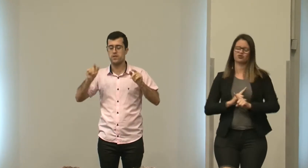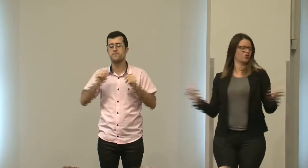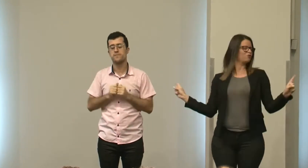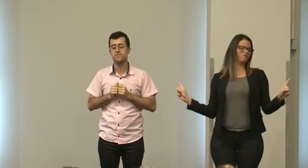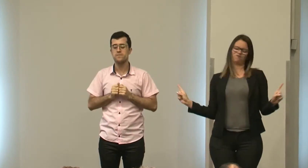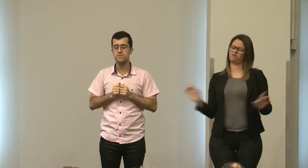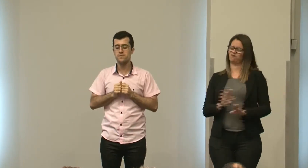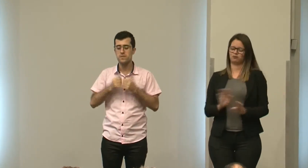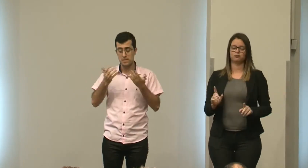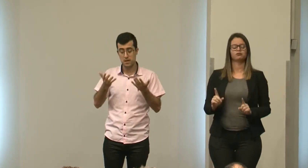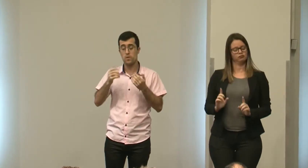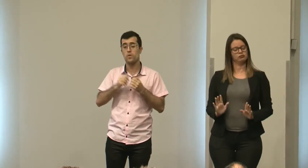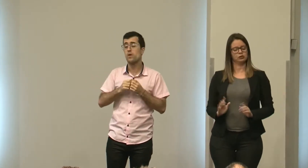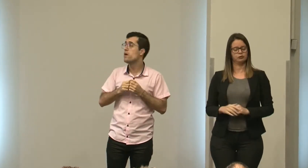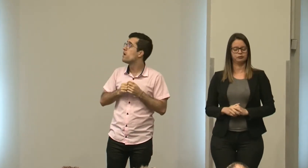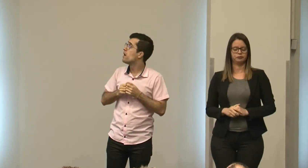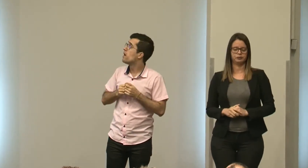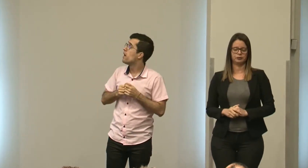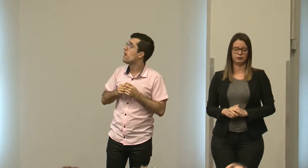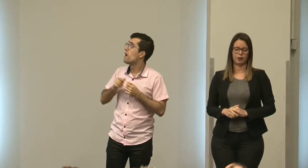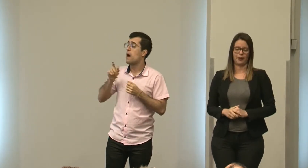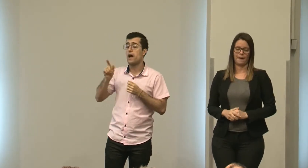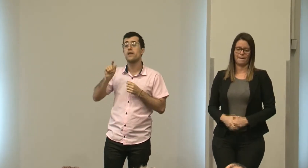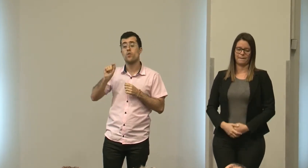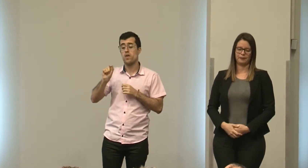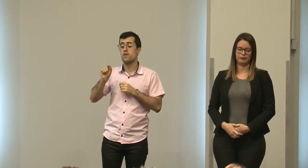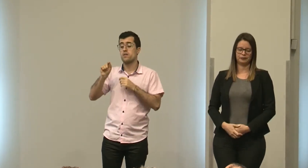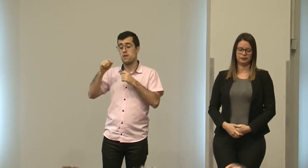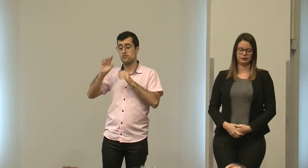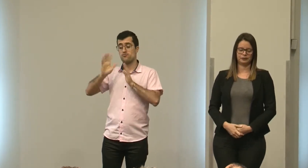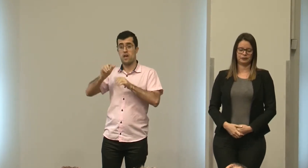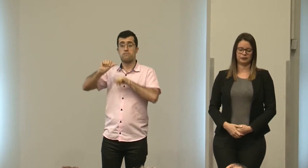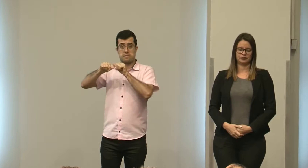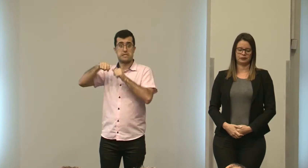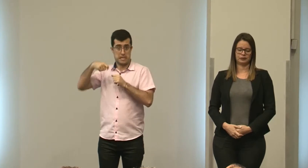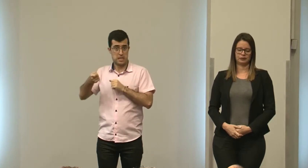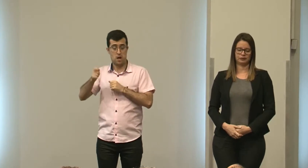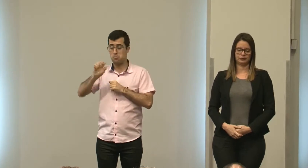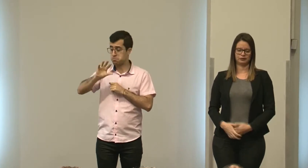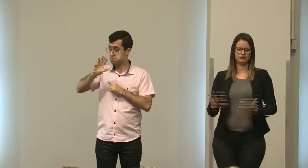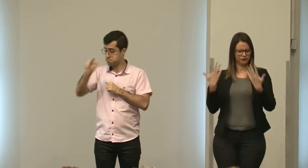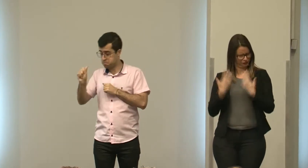Esses conceitos, eles são dissociados pela seguinte questão.